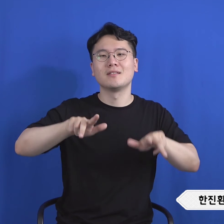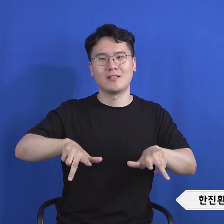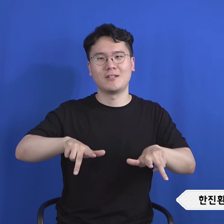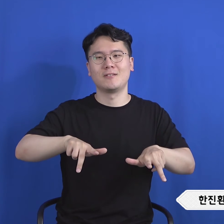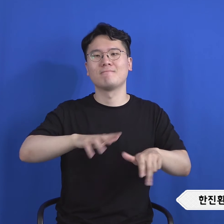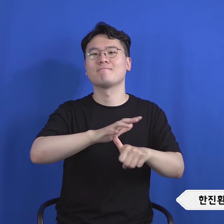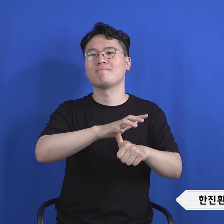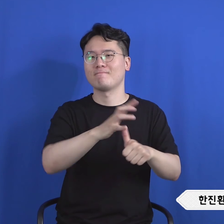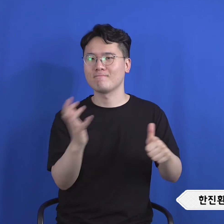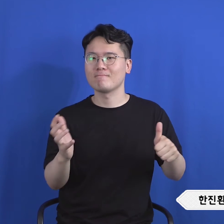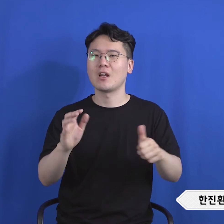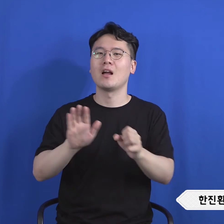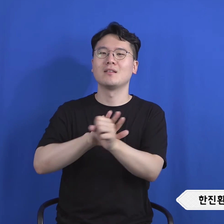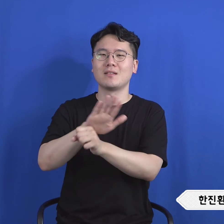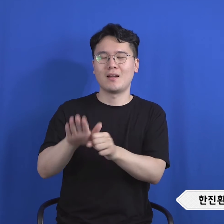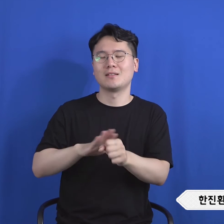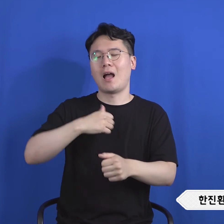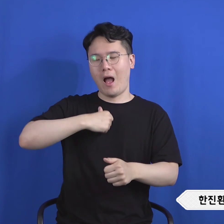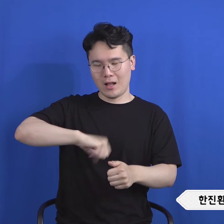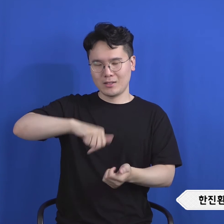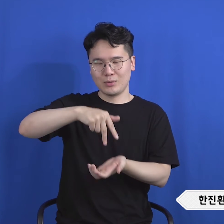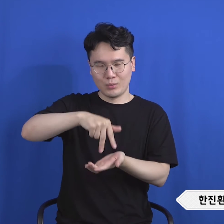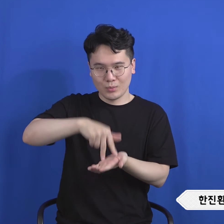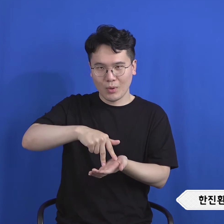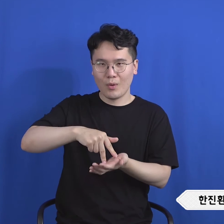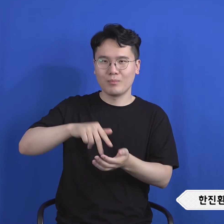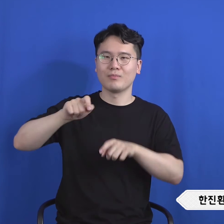아들이요 딸로서 하나님께 나아갈 수 있게 된 것 아닙니까?